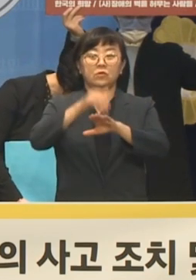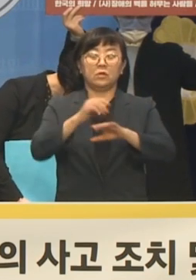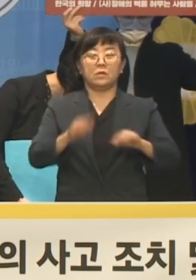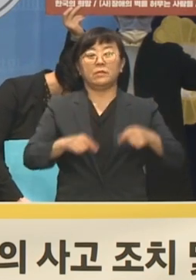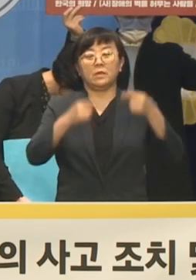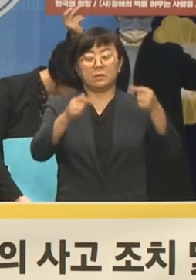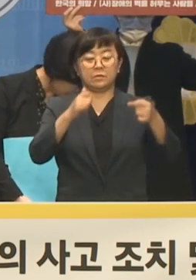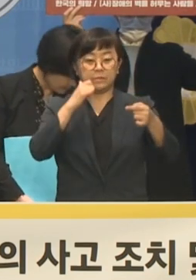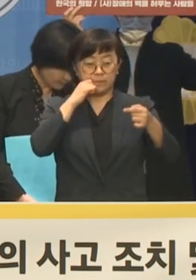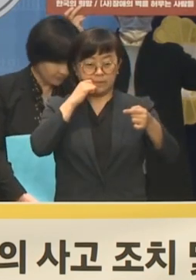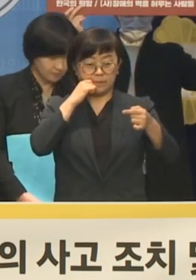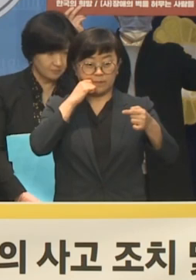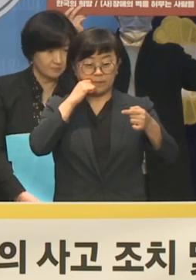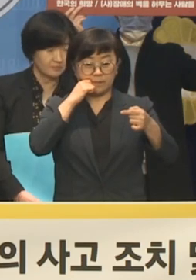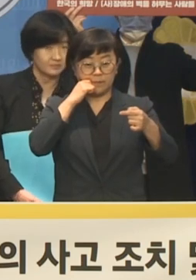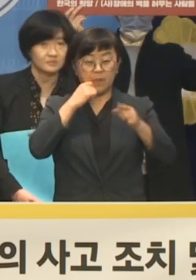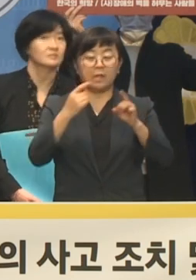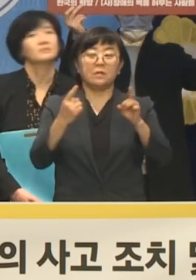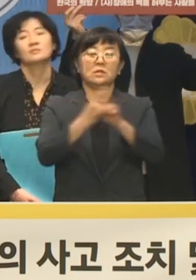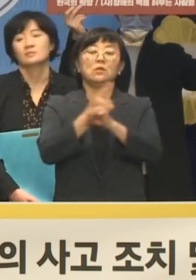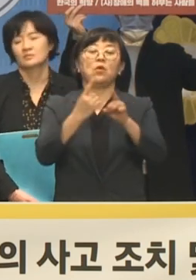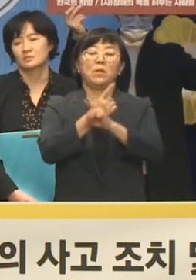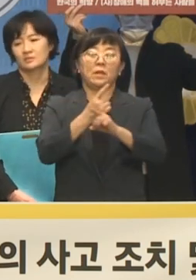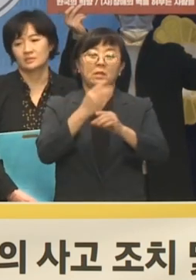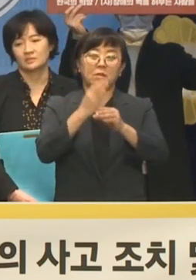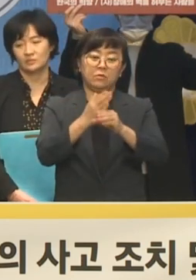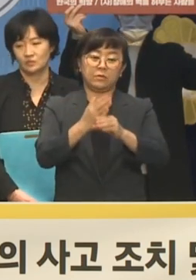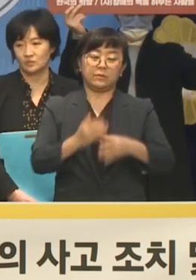못하고 치료에만 전념하고 있습니다.